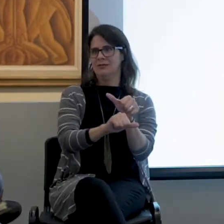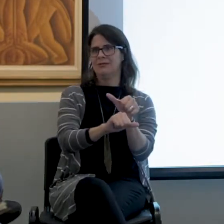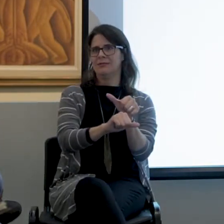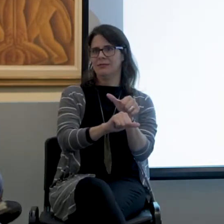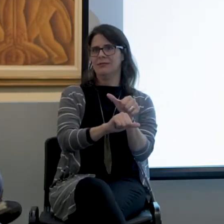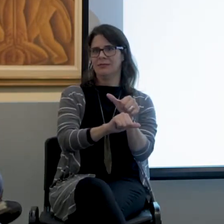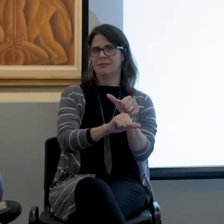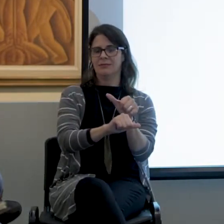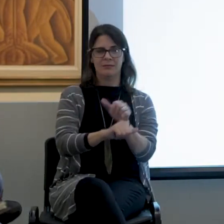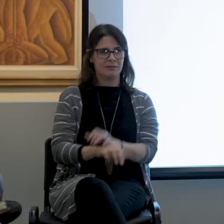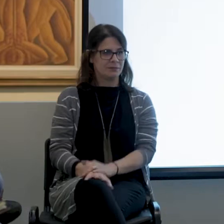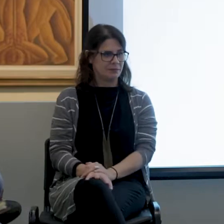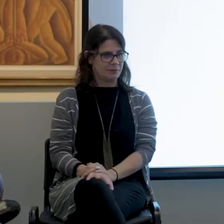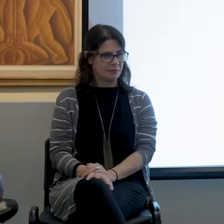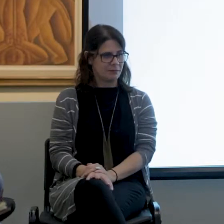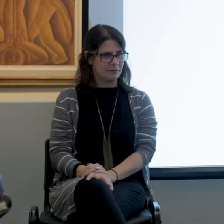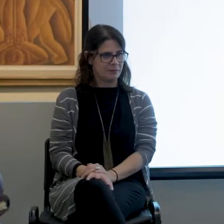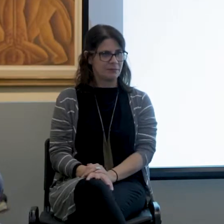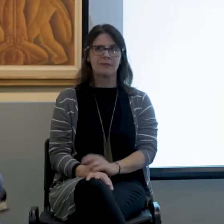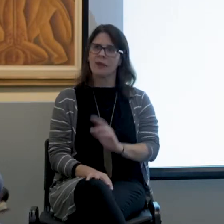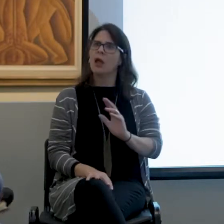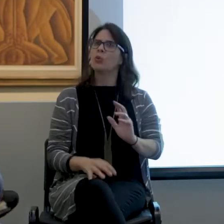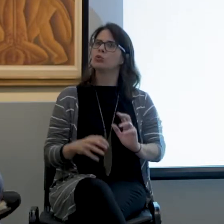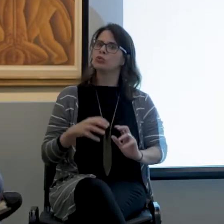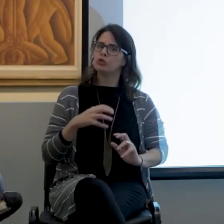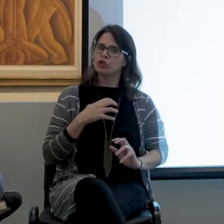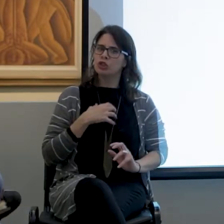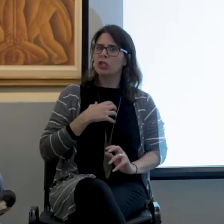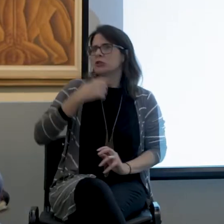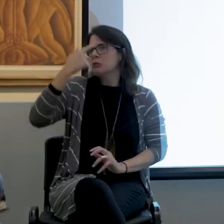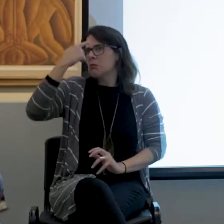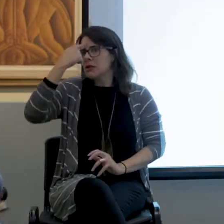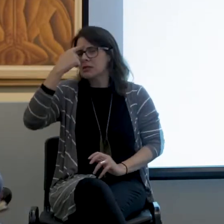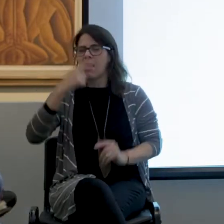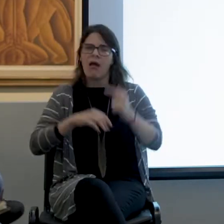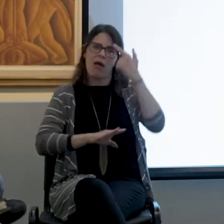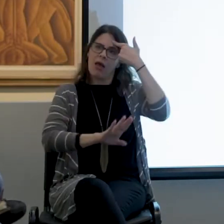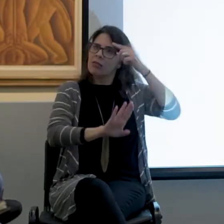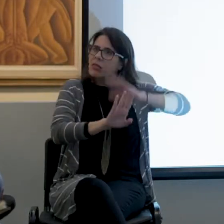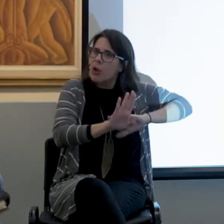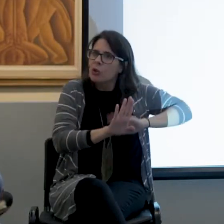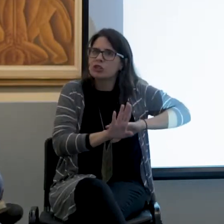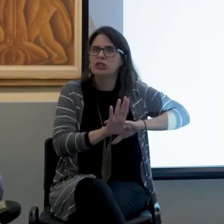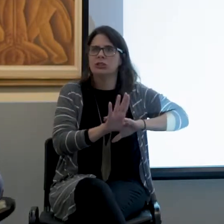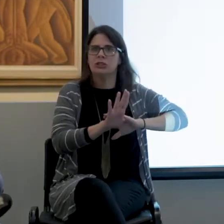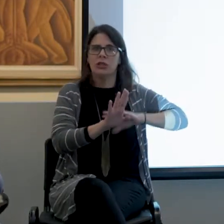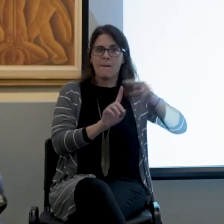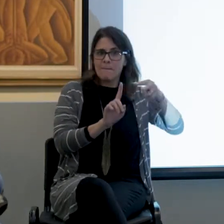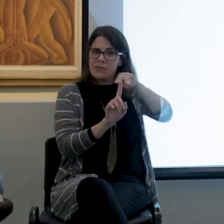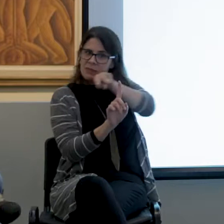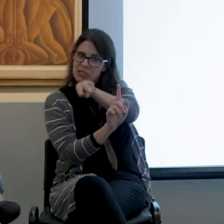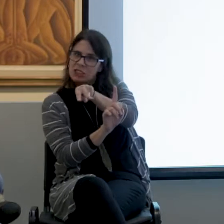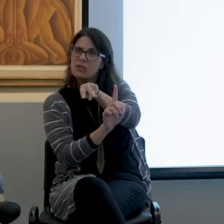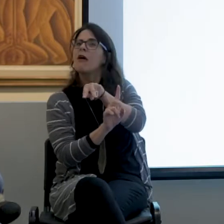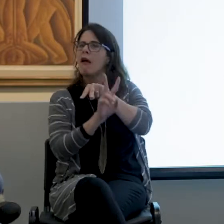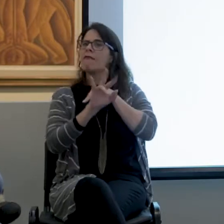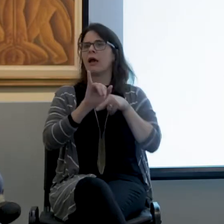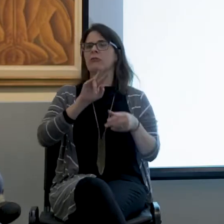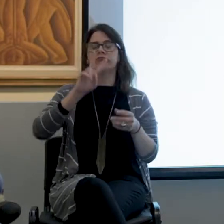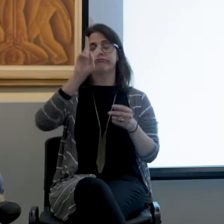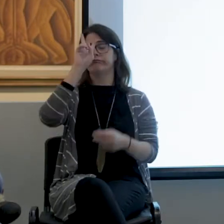né, como eu defini agora há pouco, na sua posição, na sua forma de ver as coisas, tanto quanto os